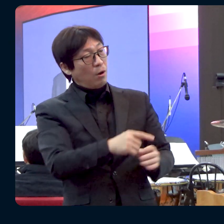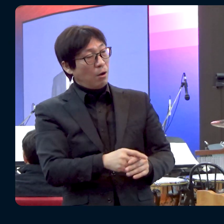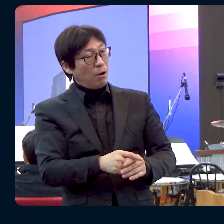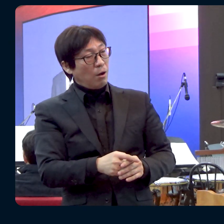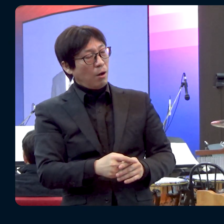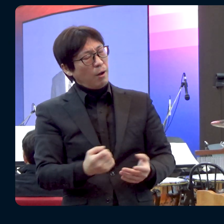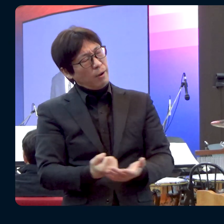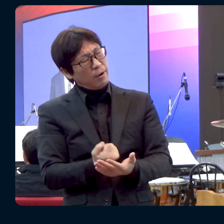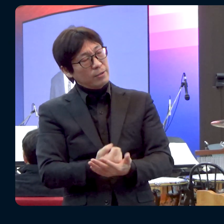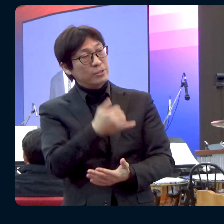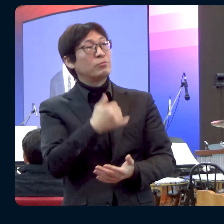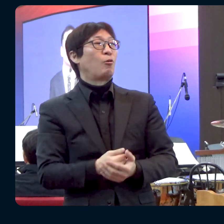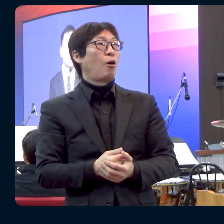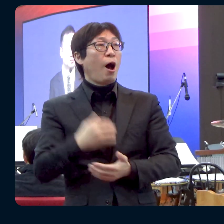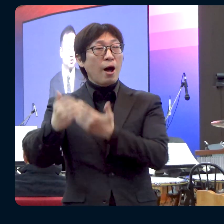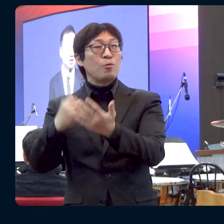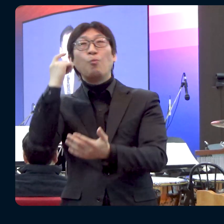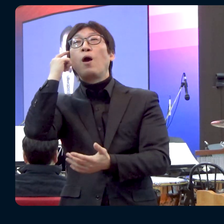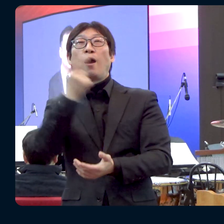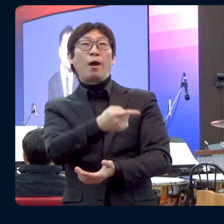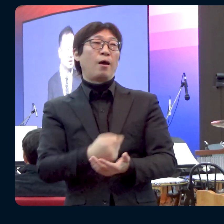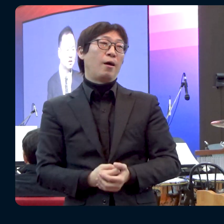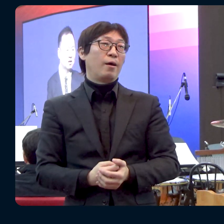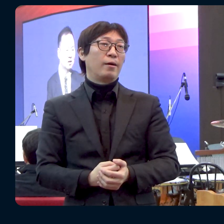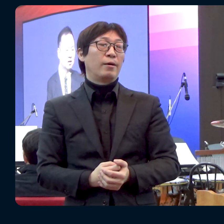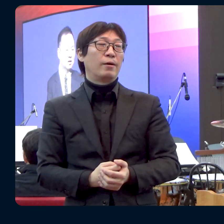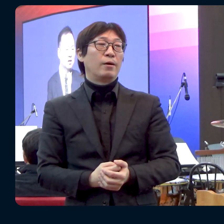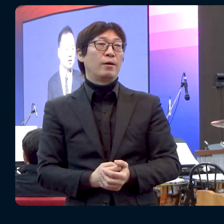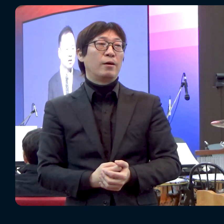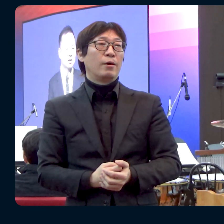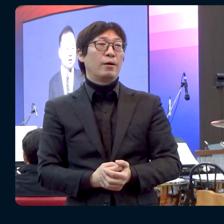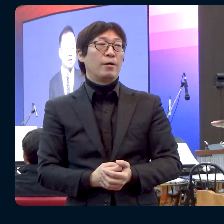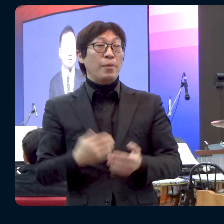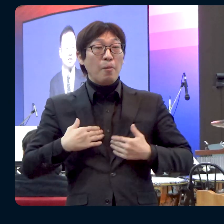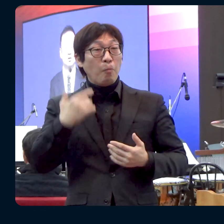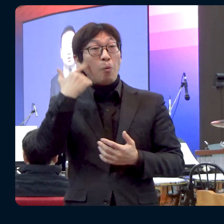신방을 하다 보면 교구에 오랜 기간 투병을 하시는 분이 계십니다.